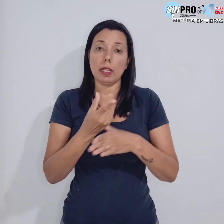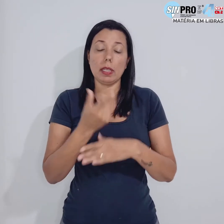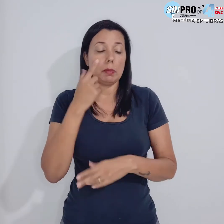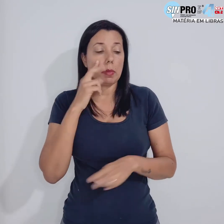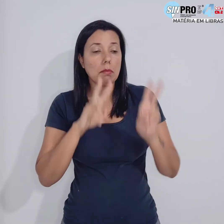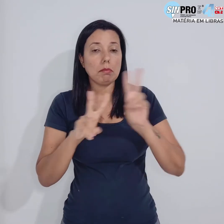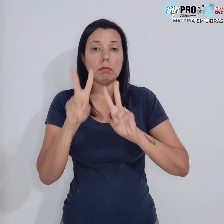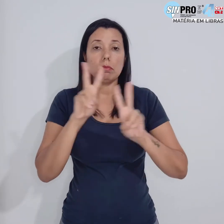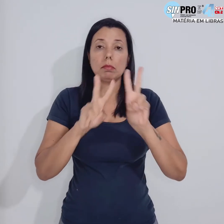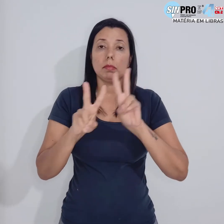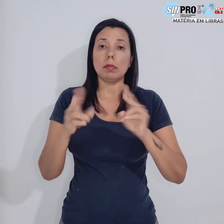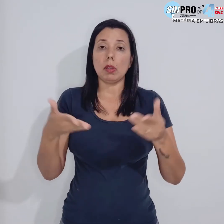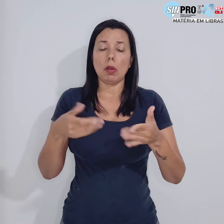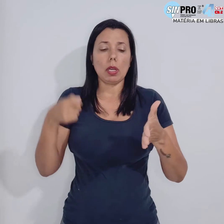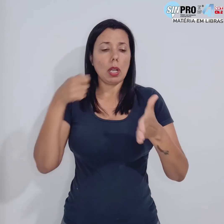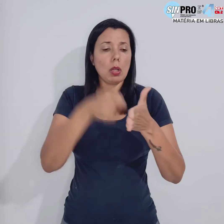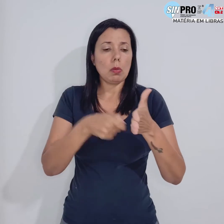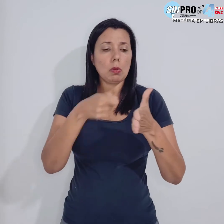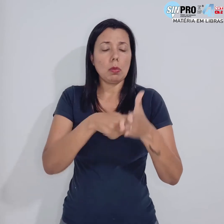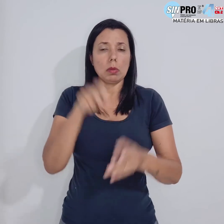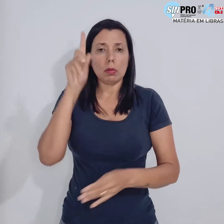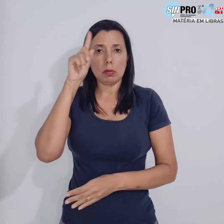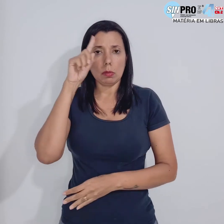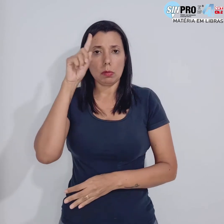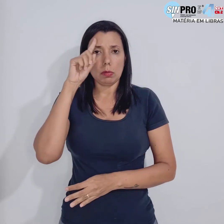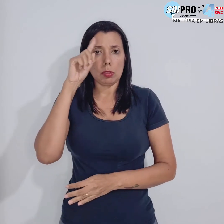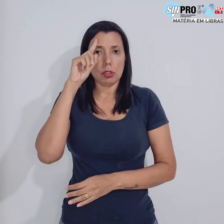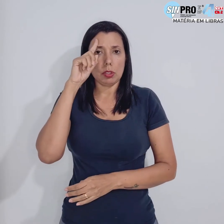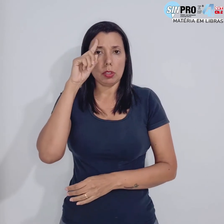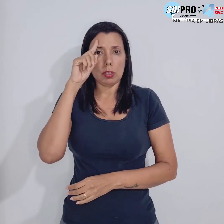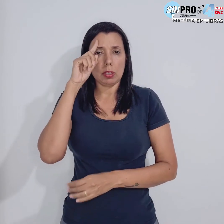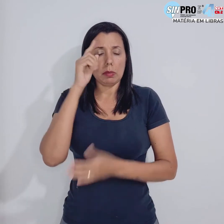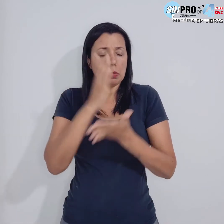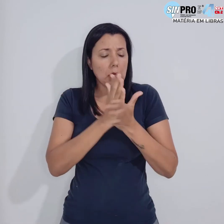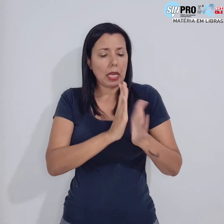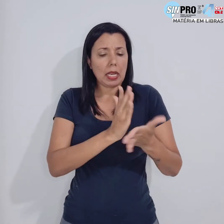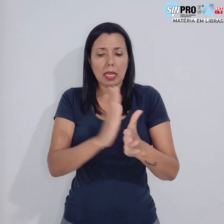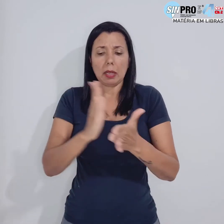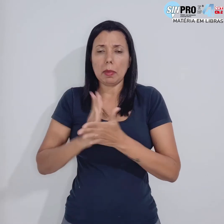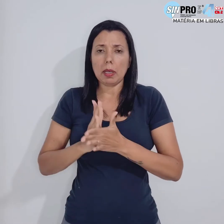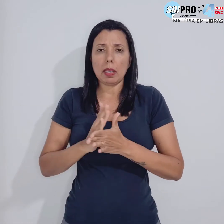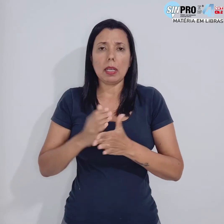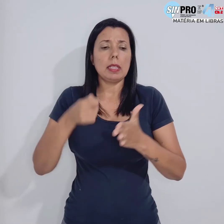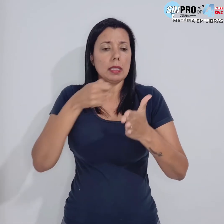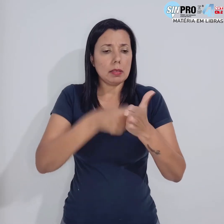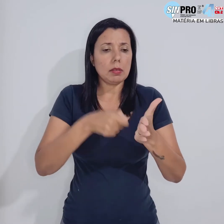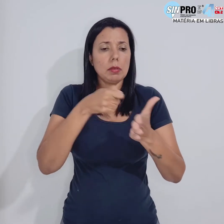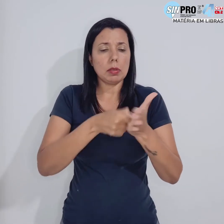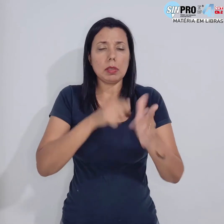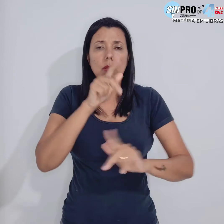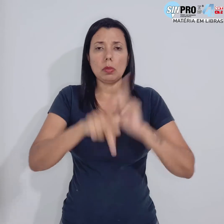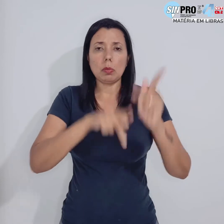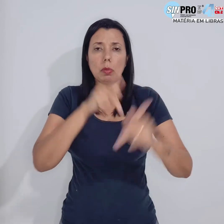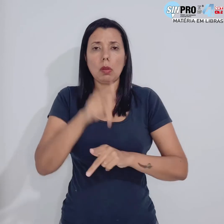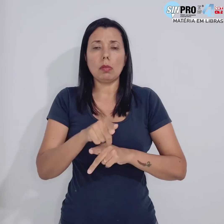42.921 focos de queimadas entre os meses de janeiro e setembro de 2020. 7